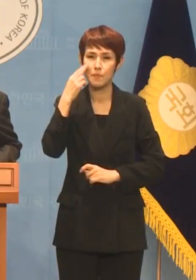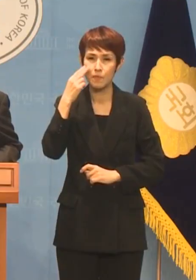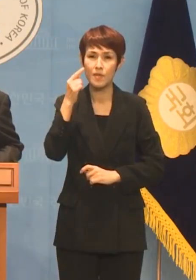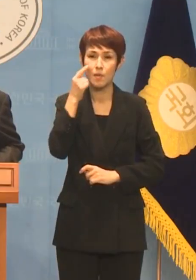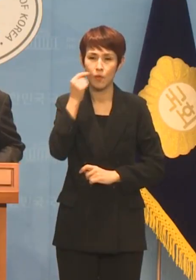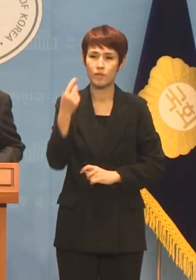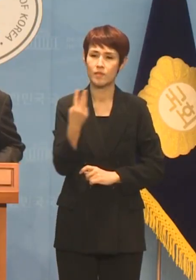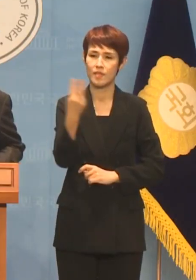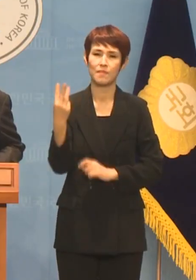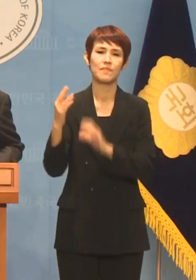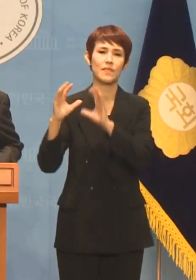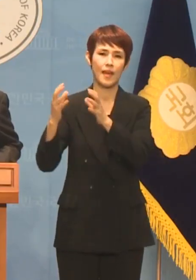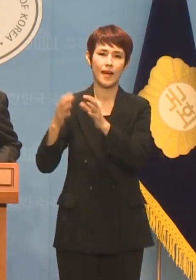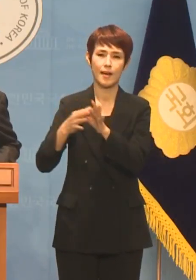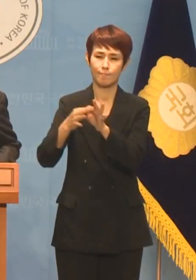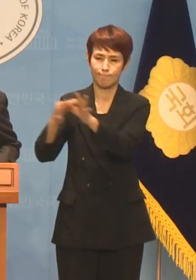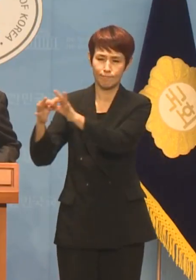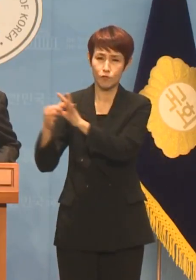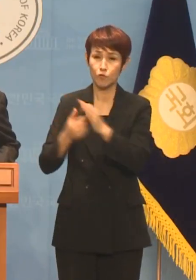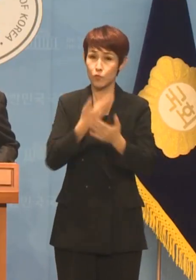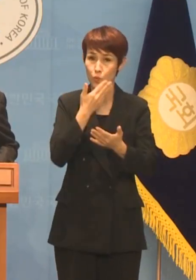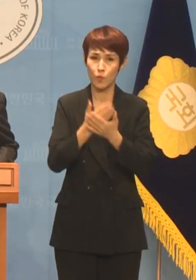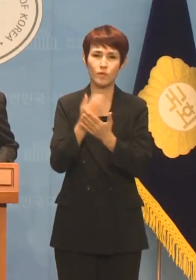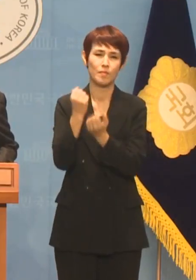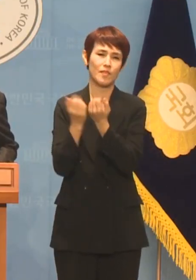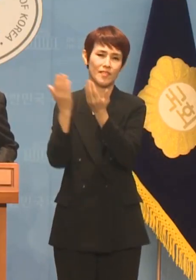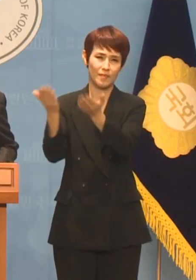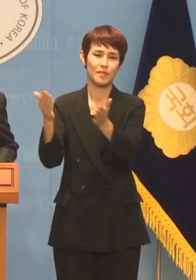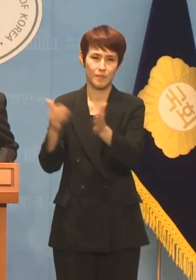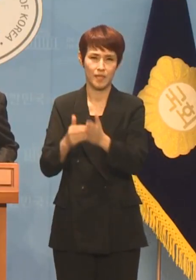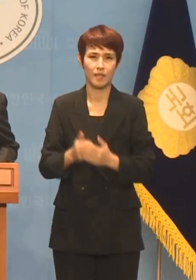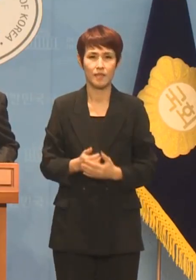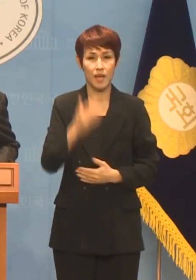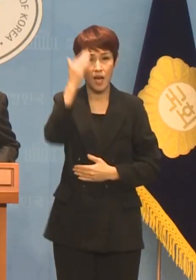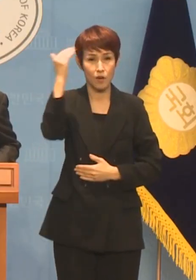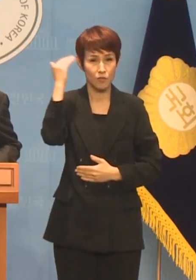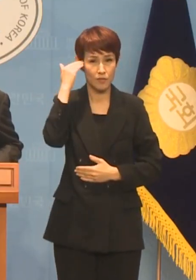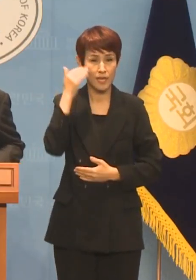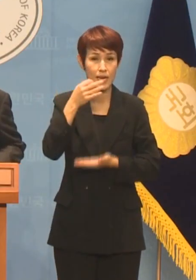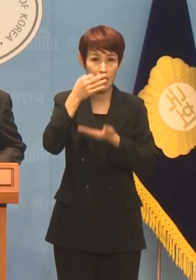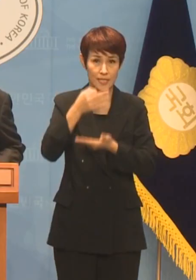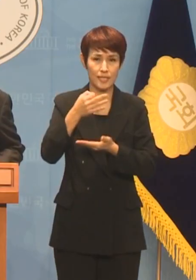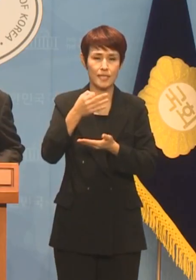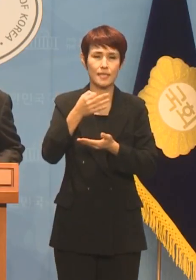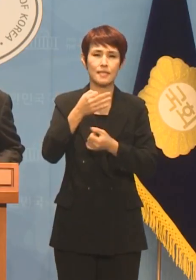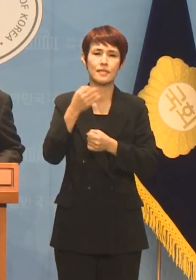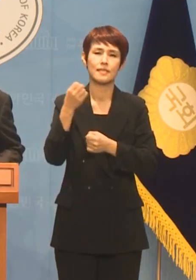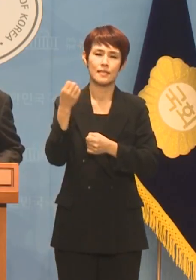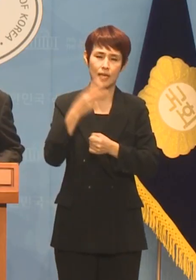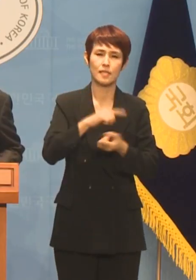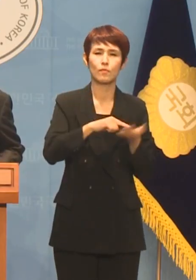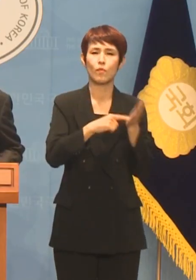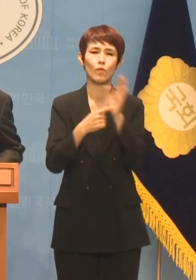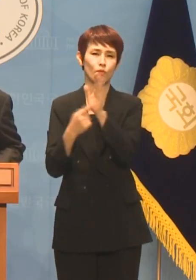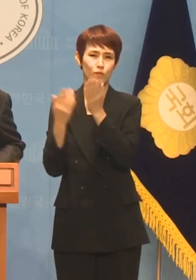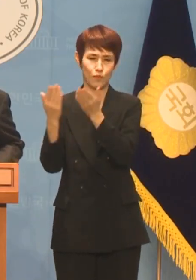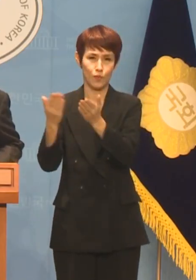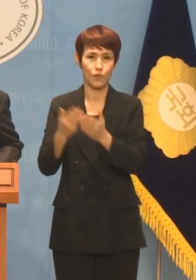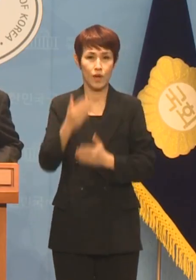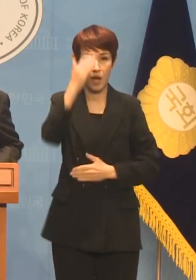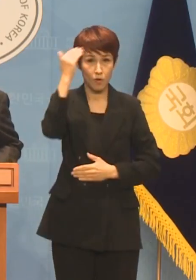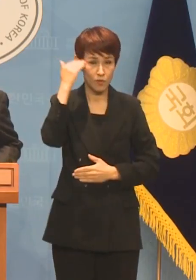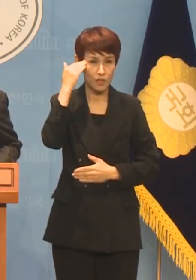중요성을 알리는 데 주력했습니다. 대한민국의 전략적 가치를 재조명하며 대한민국이